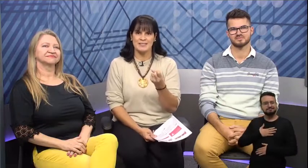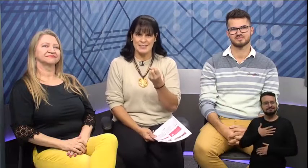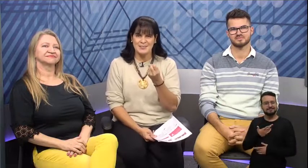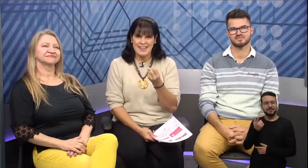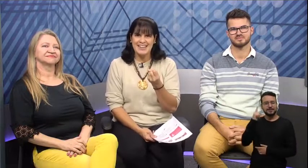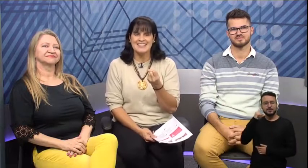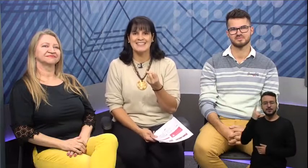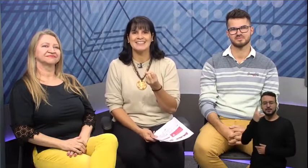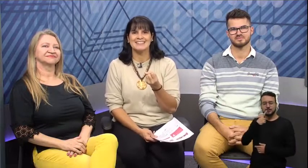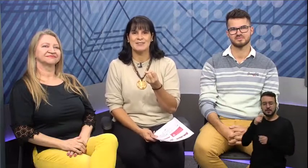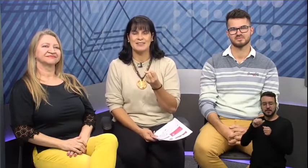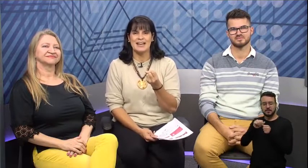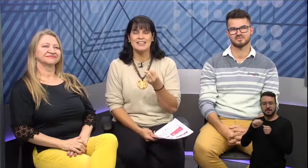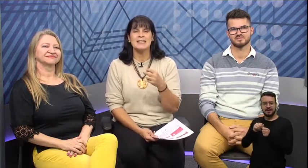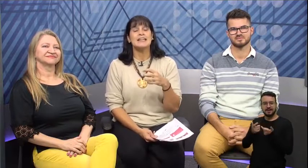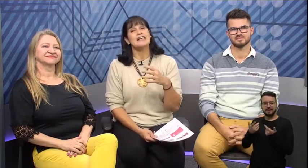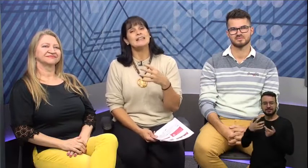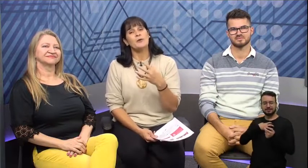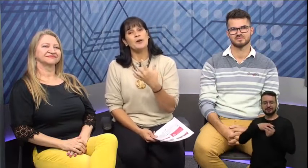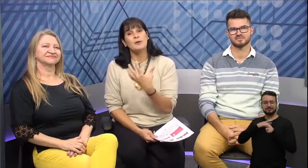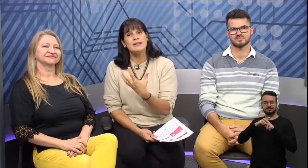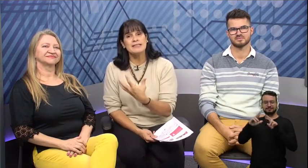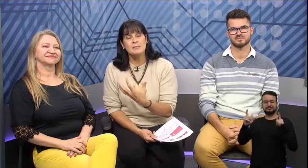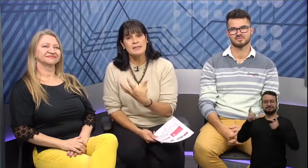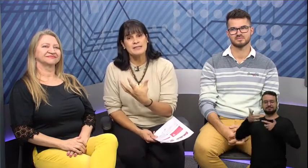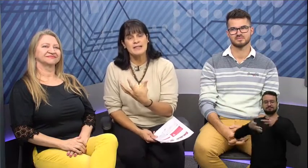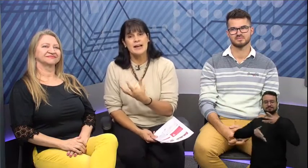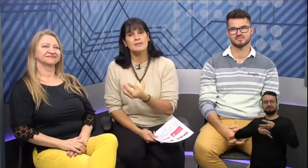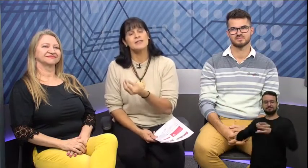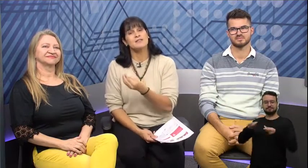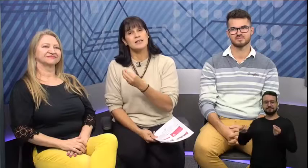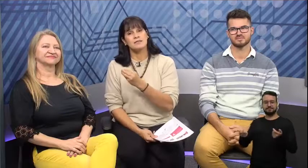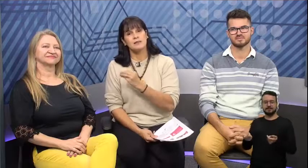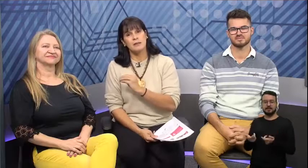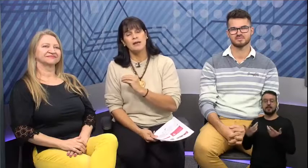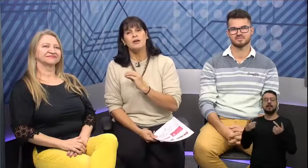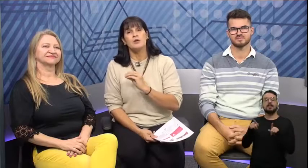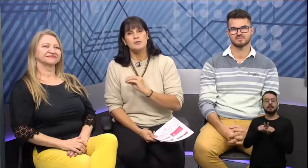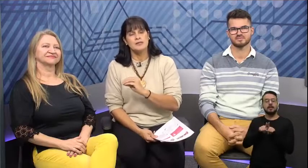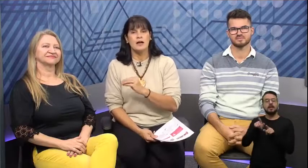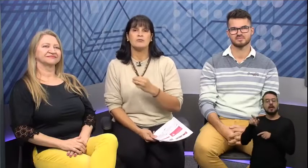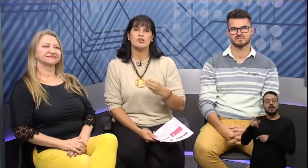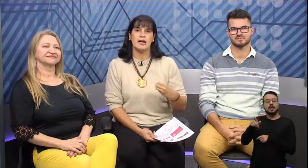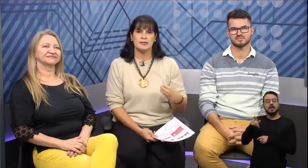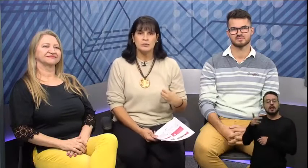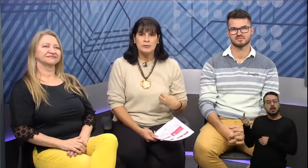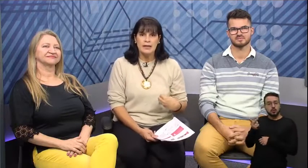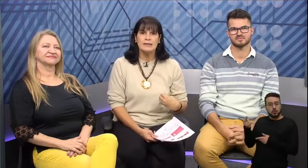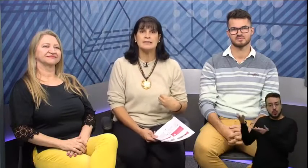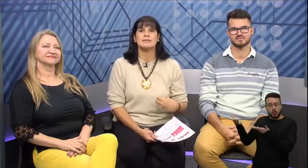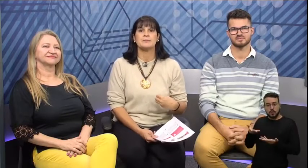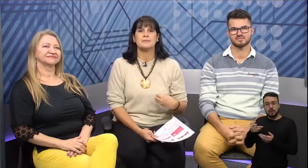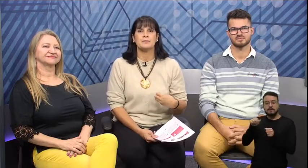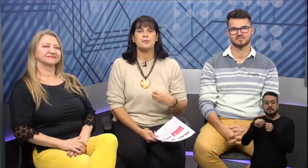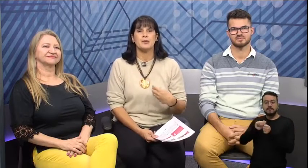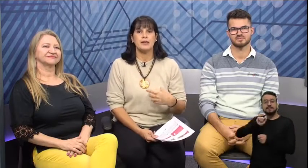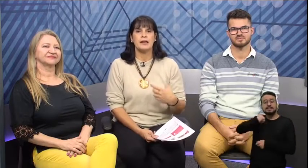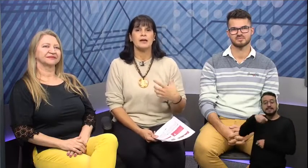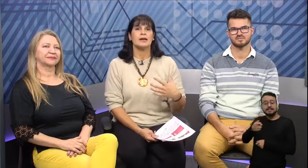é diferente, não é verdade? Então, aí quando eles se apresentaram, eles fizeram também o sinal de cada um deles. Por quê? E